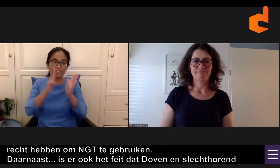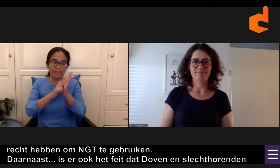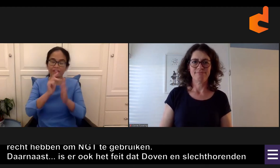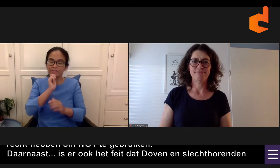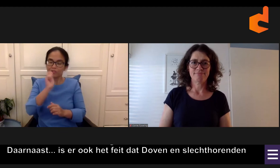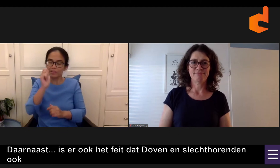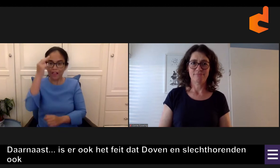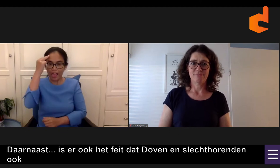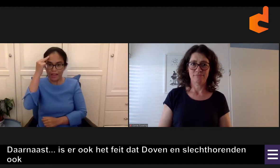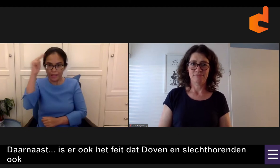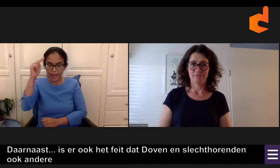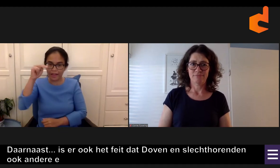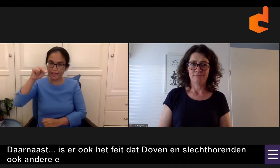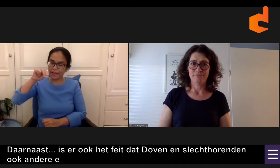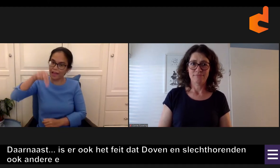Het onderscheid een beetje toelichten, Eva.